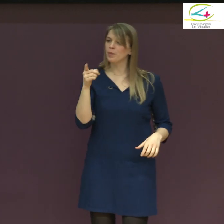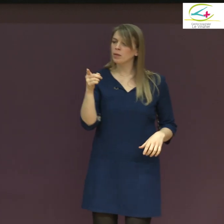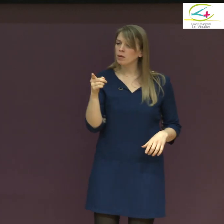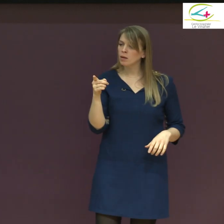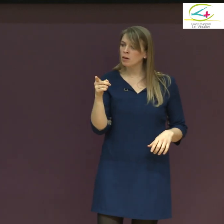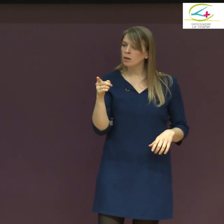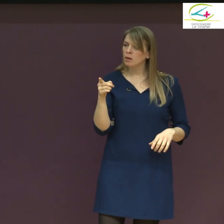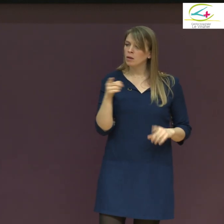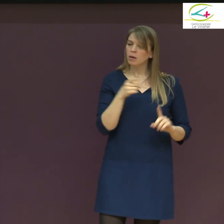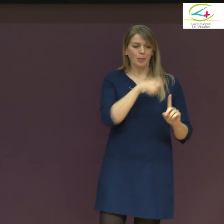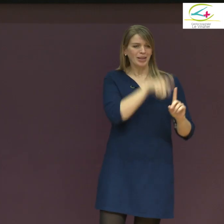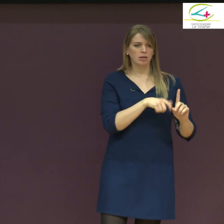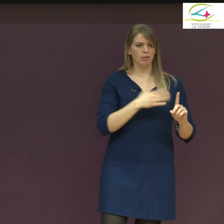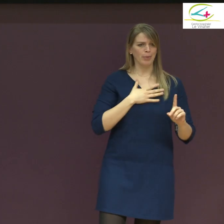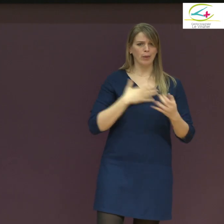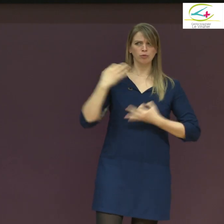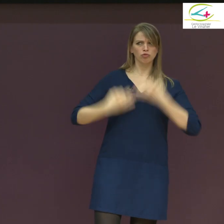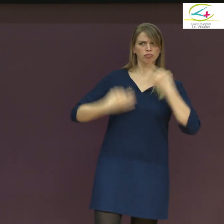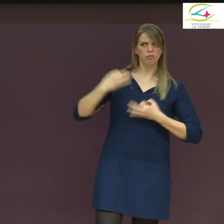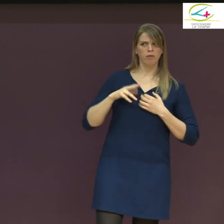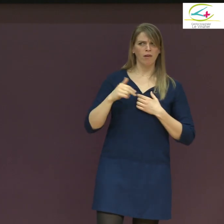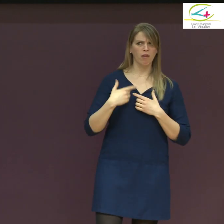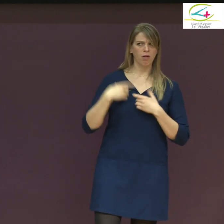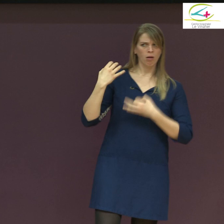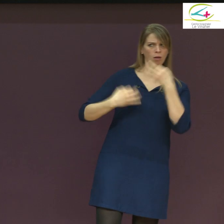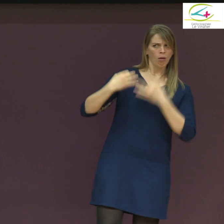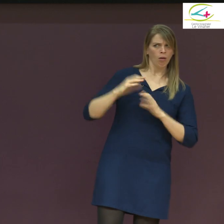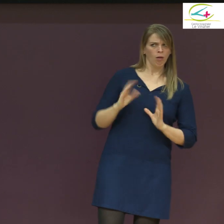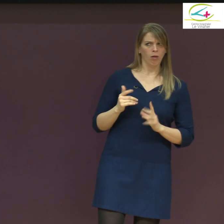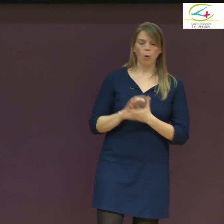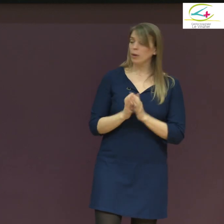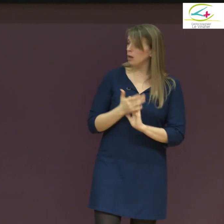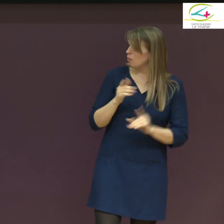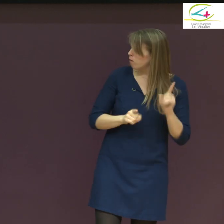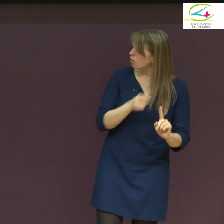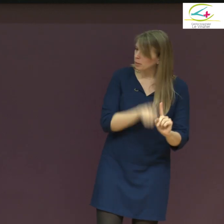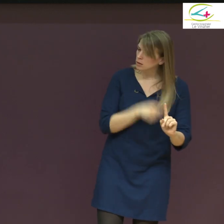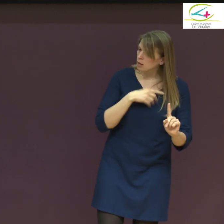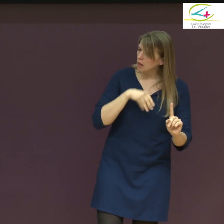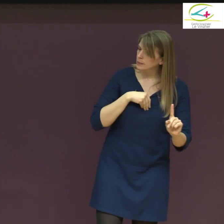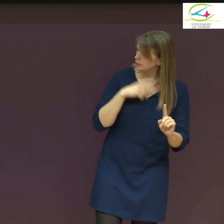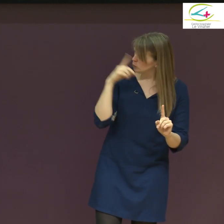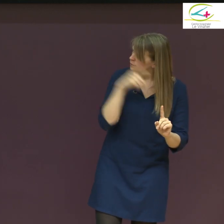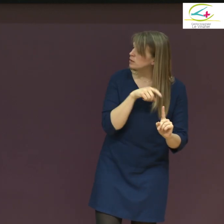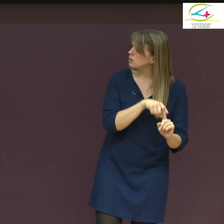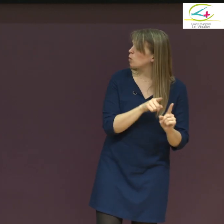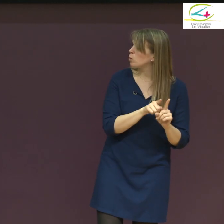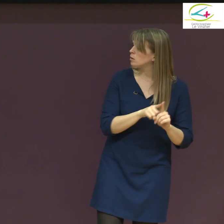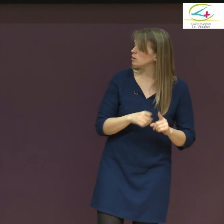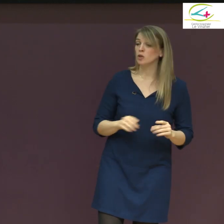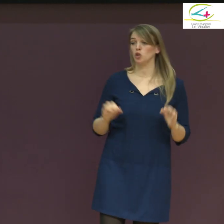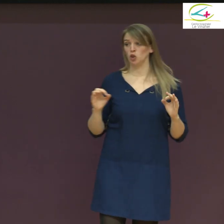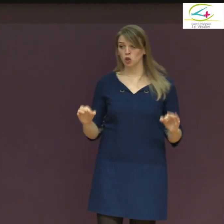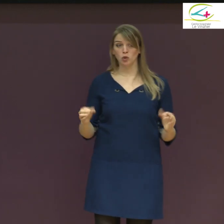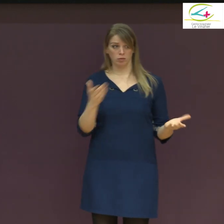Aussi, il y a la peur d'être jugé, d'être. Enfin, c'est aussi compliqué. Et c'est là où